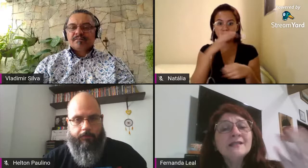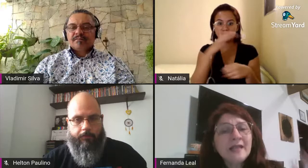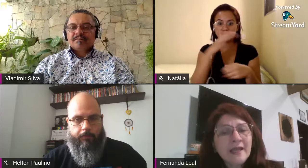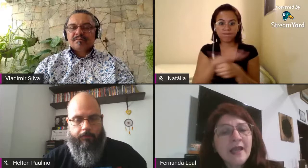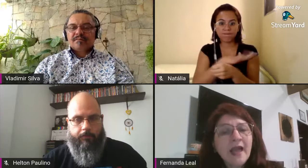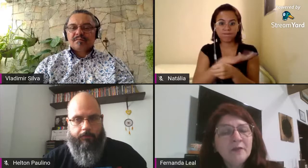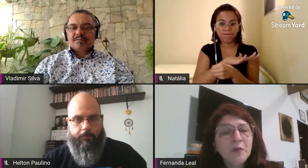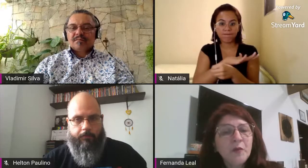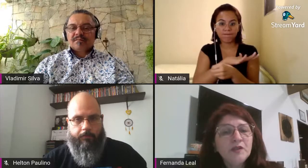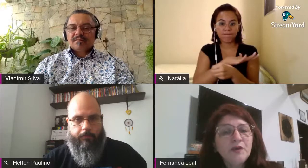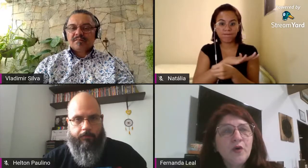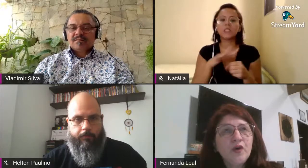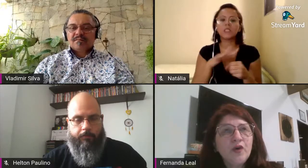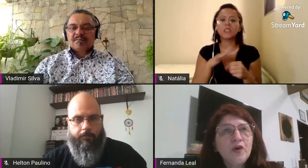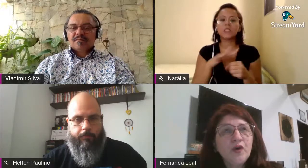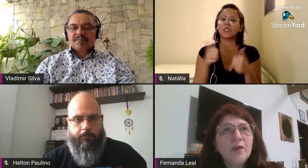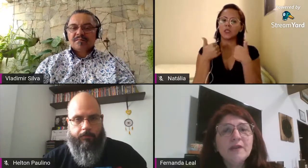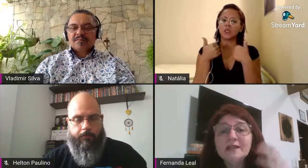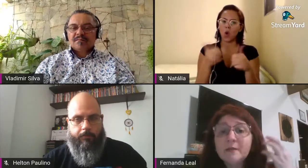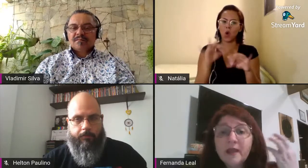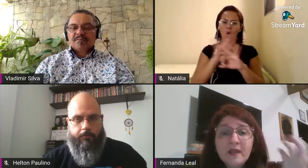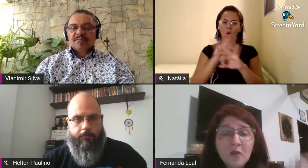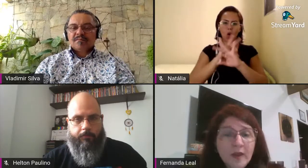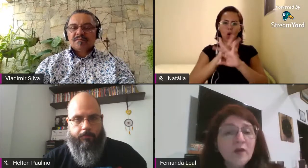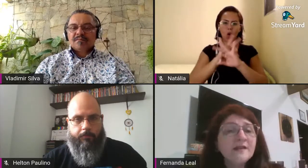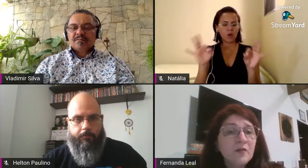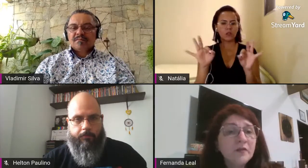o prazer que a arte proporciona, mas é também